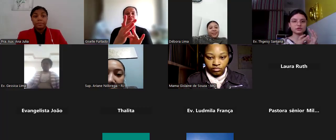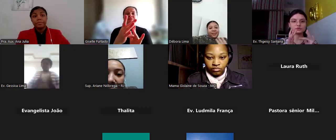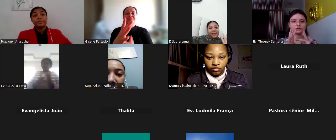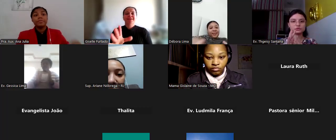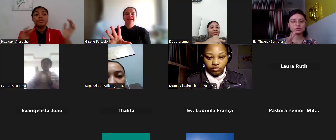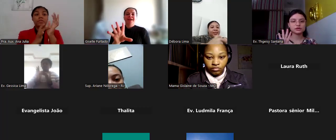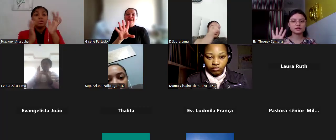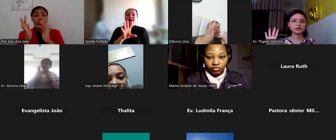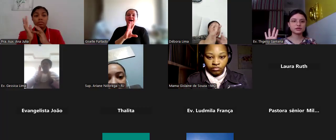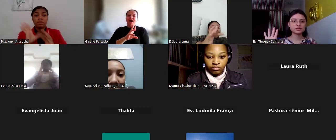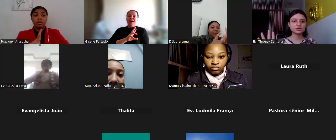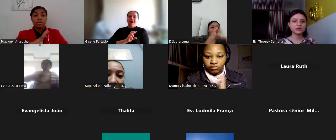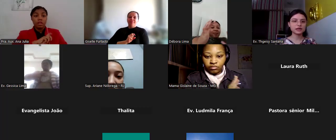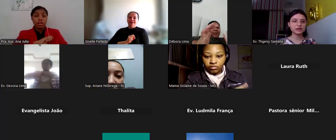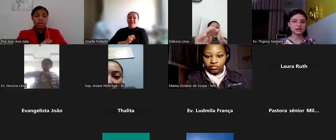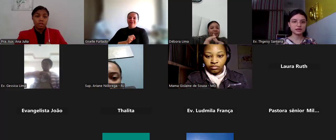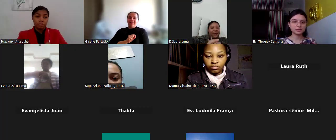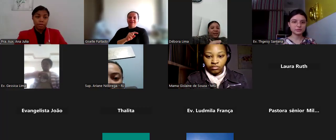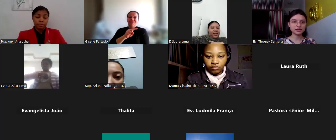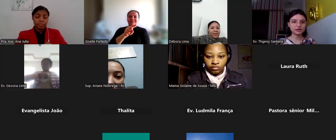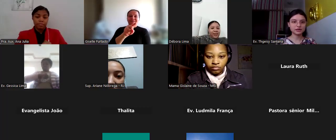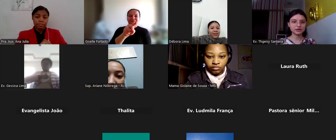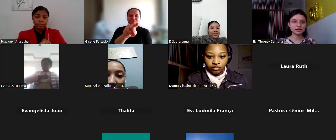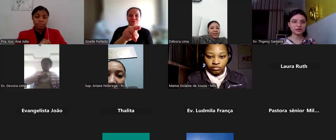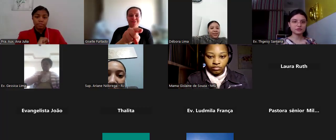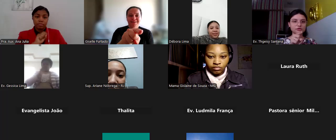Jesus ama você.